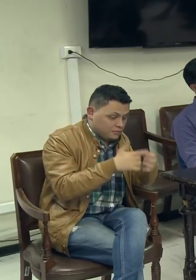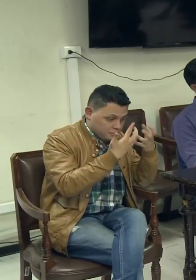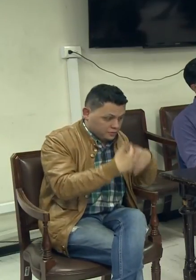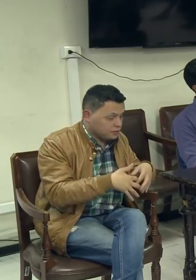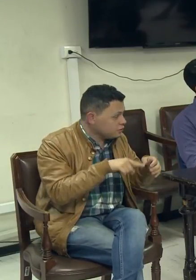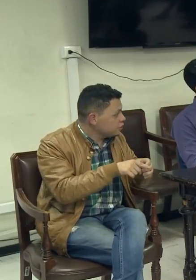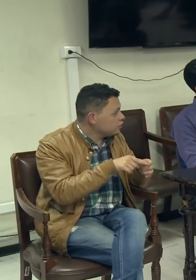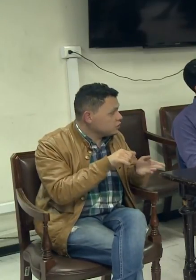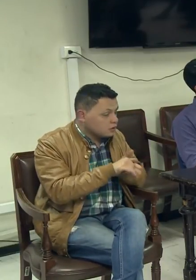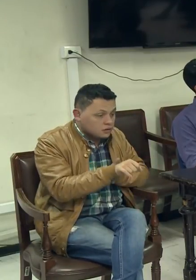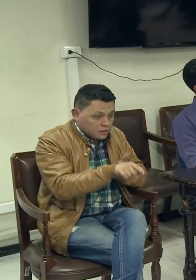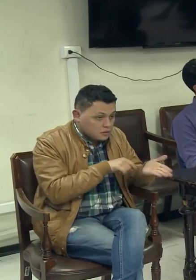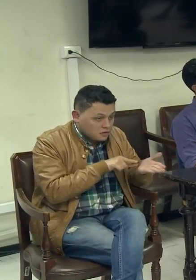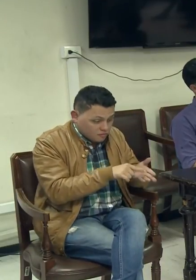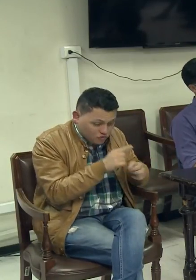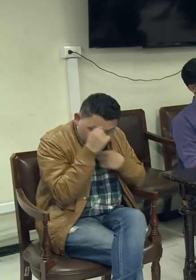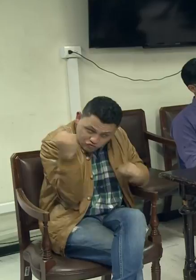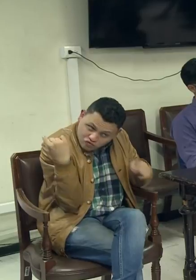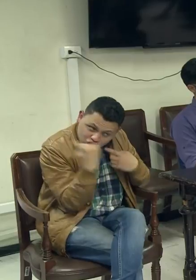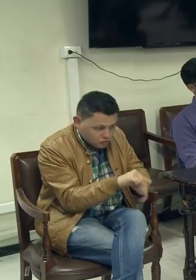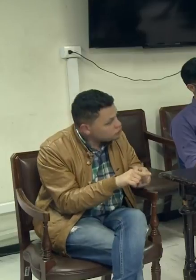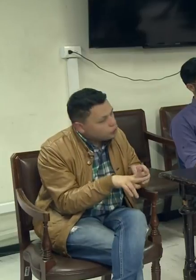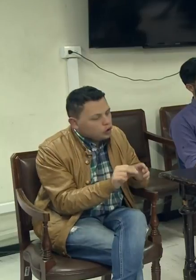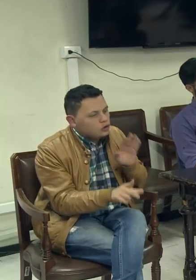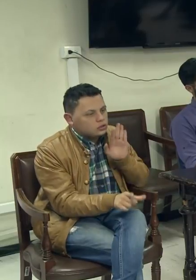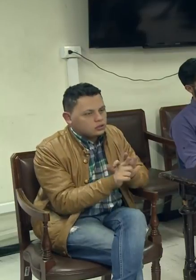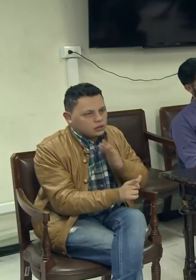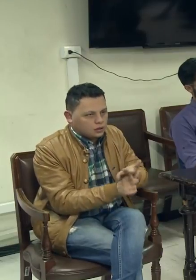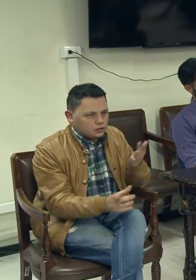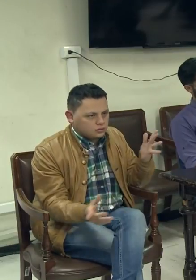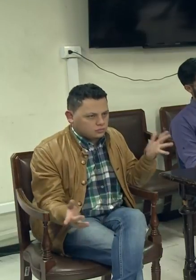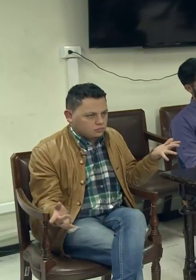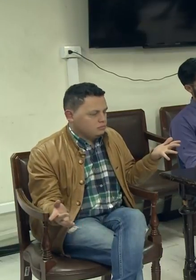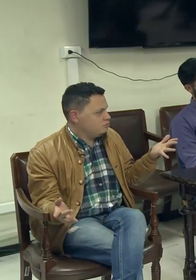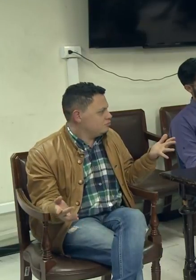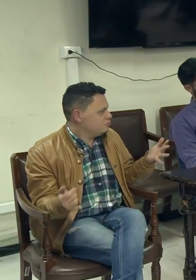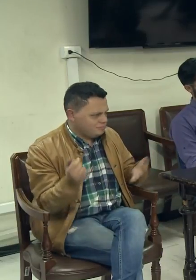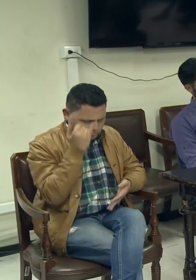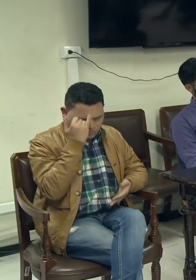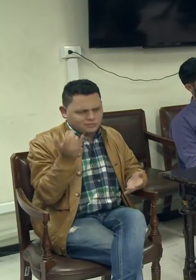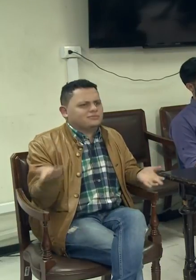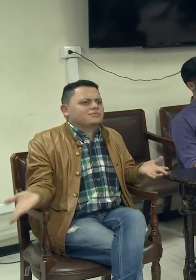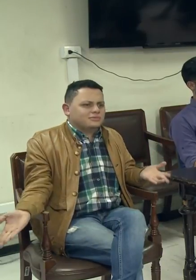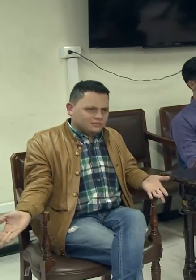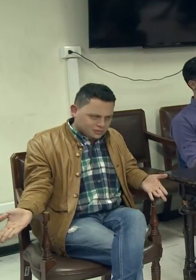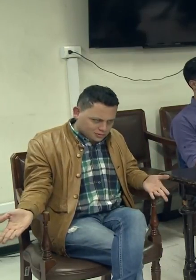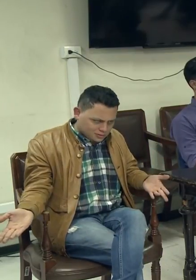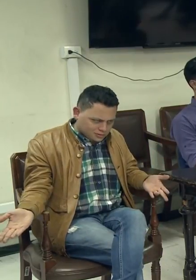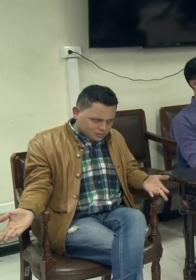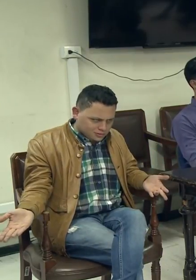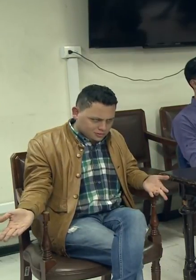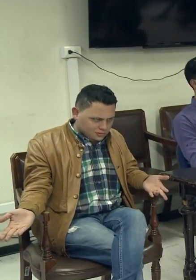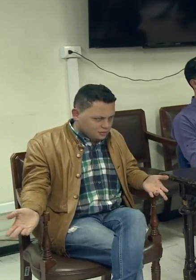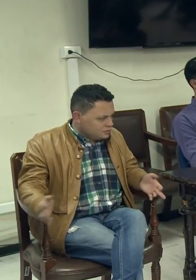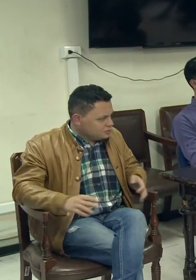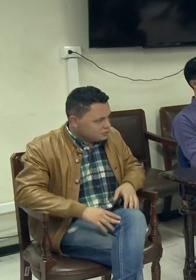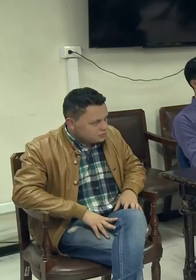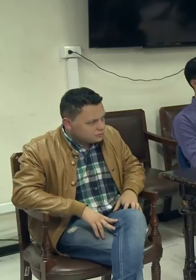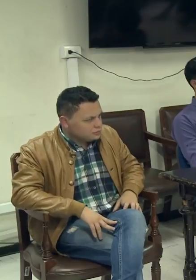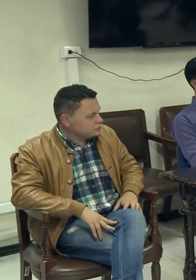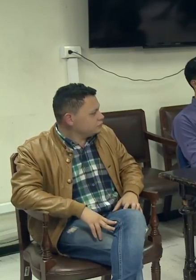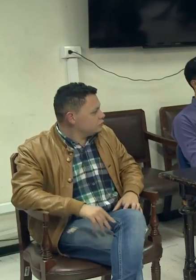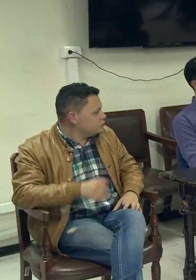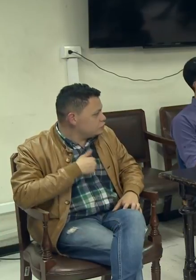semillas criollas sean ilegales. ¿Qué tal, eh? ¿Cómo puede ser que